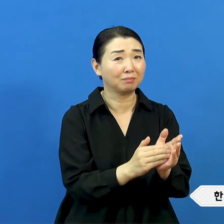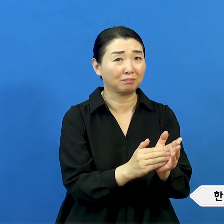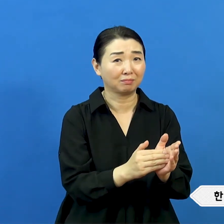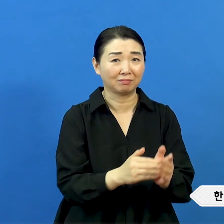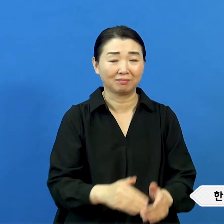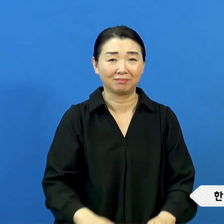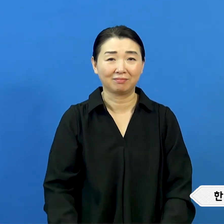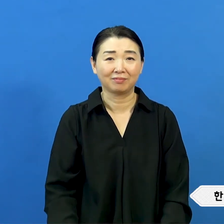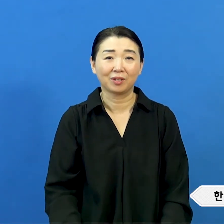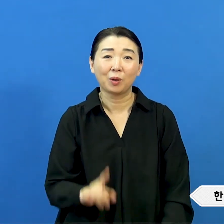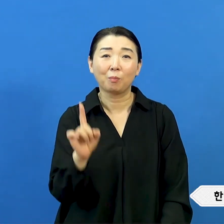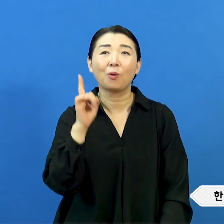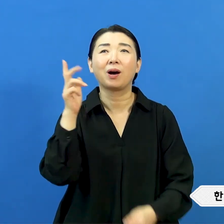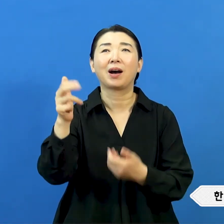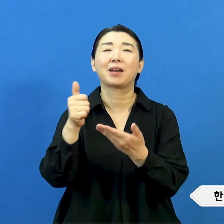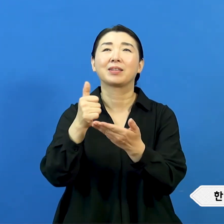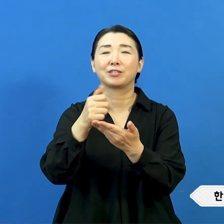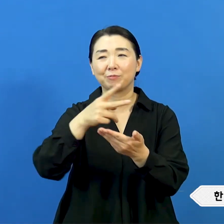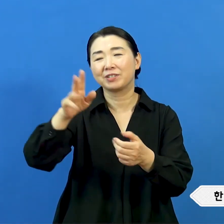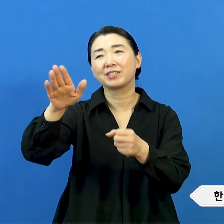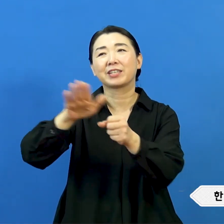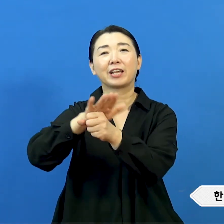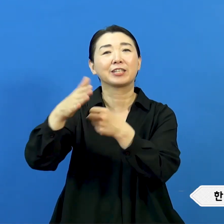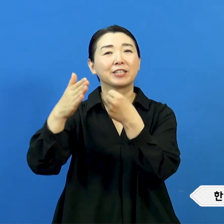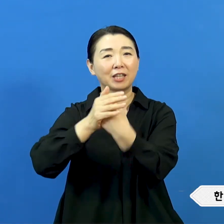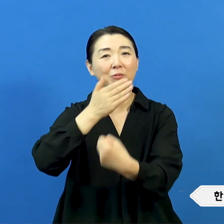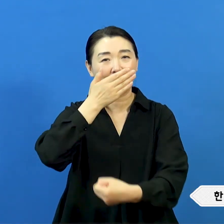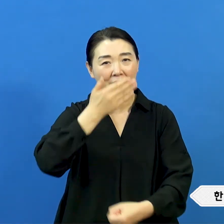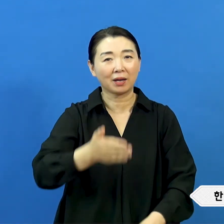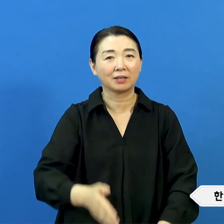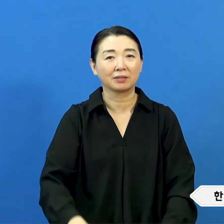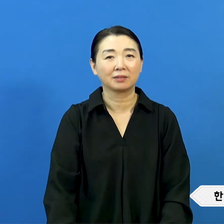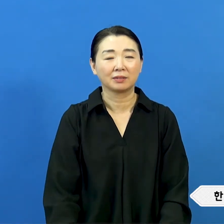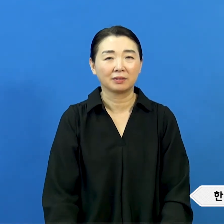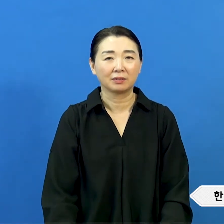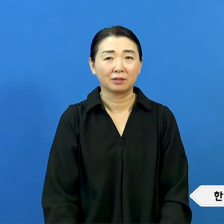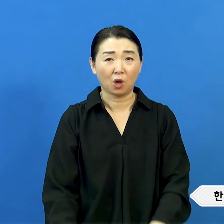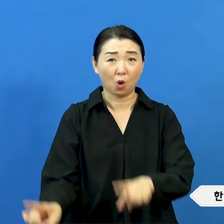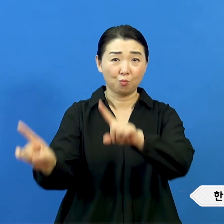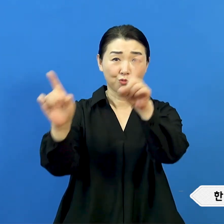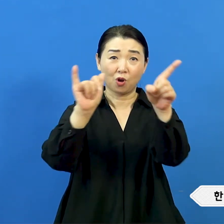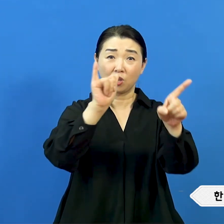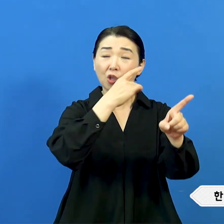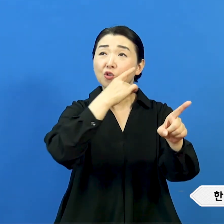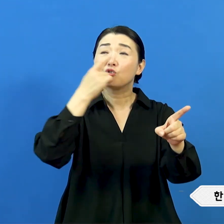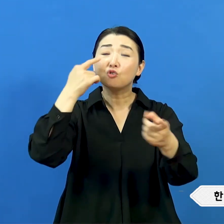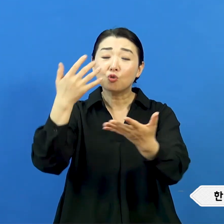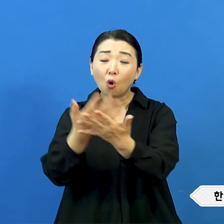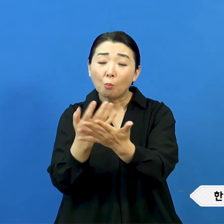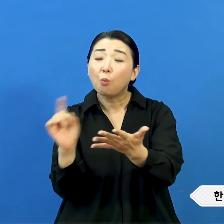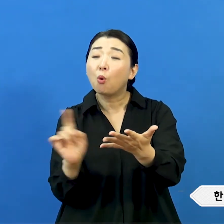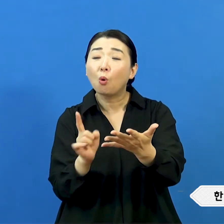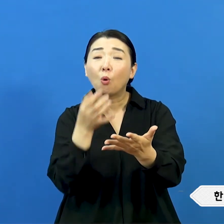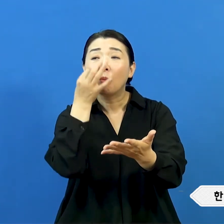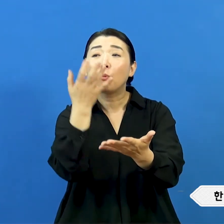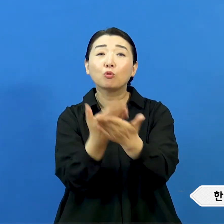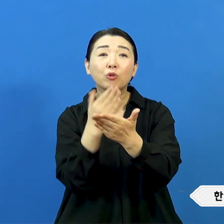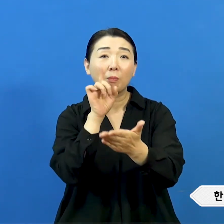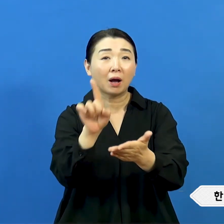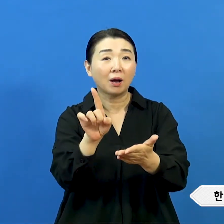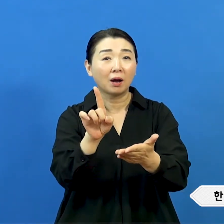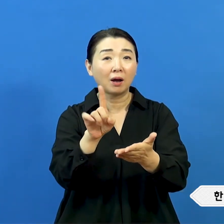됩니다. 하나님이 사랑이시기 때문이다. 부활이 있다는 증거가 어디 있냐 대봐라